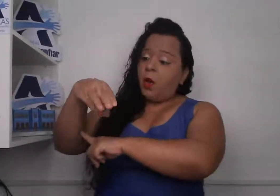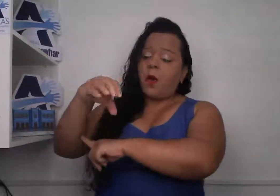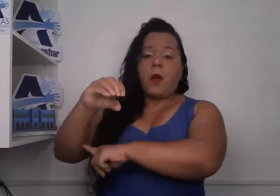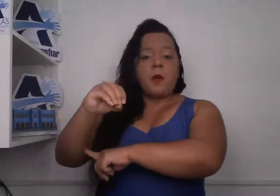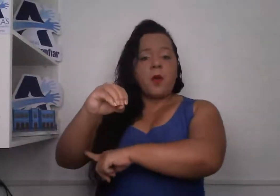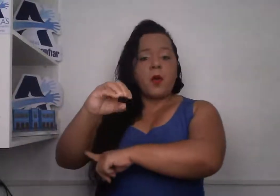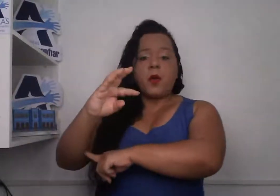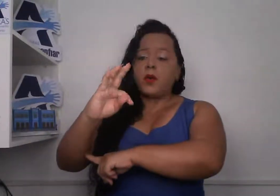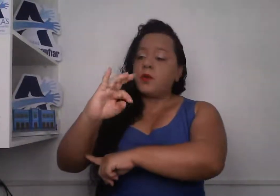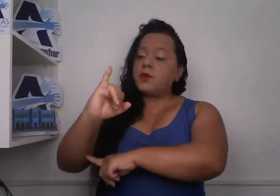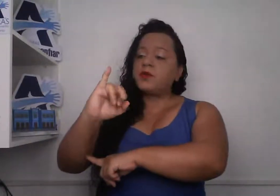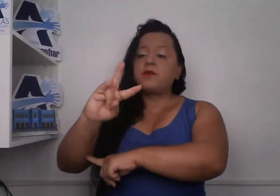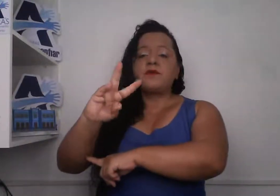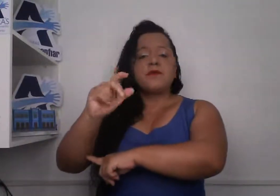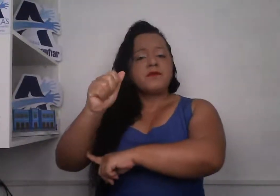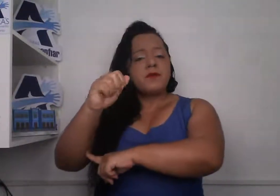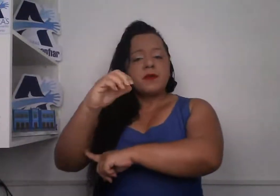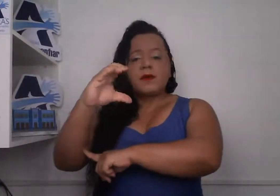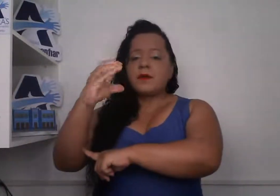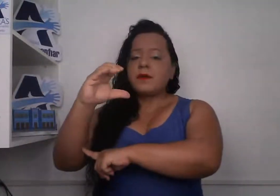Minha maior motivação